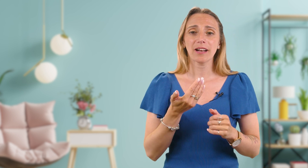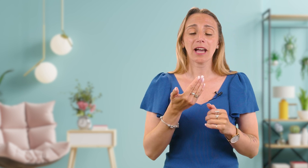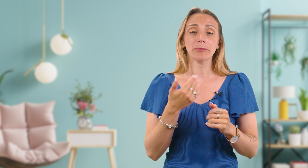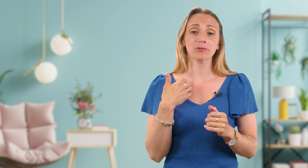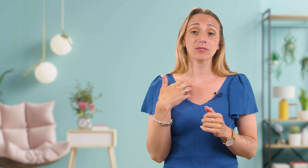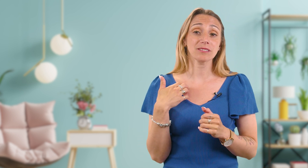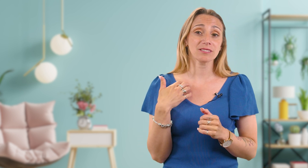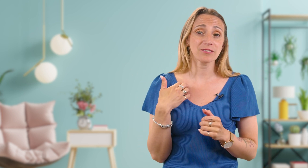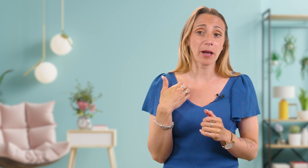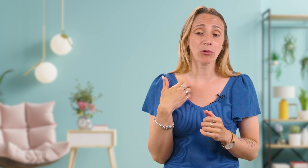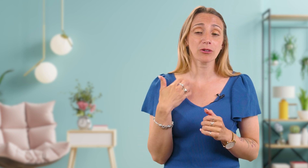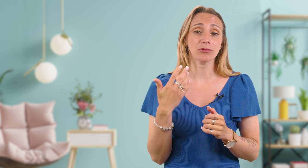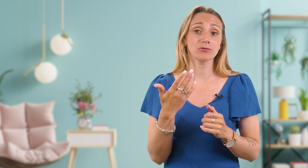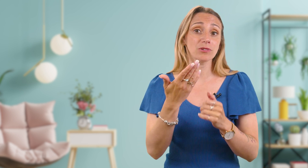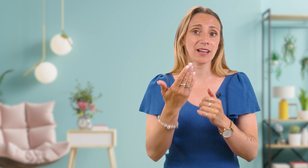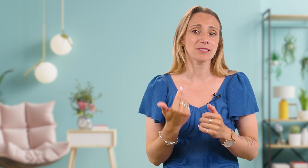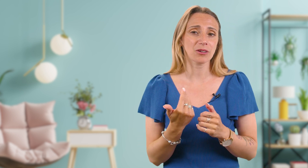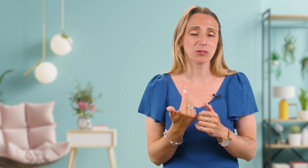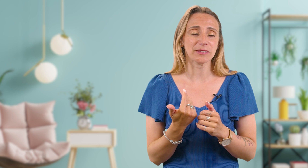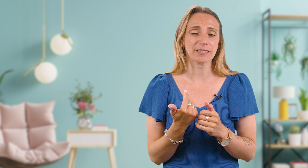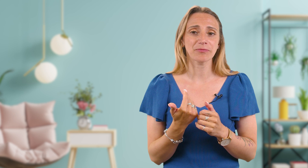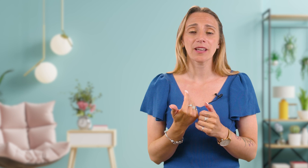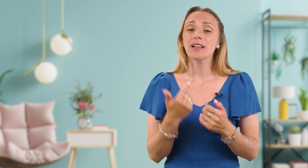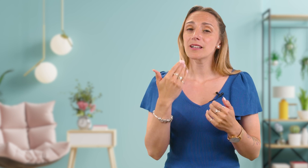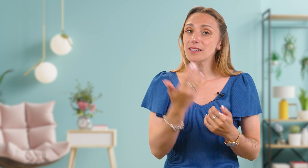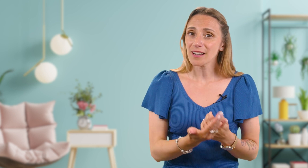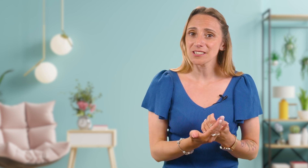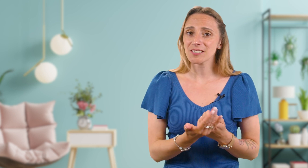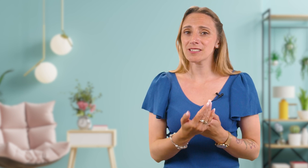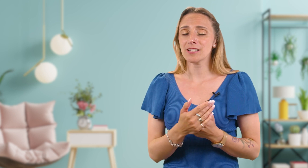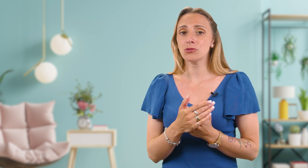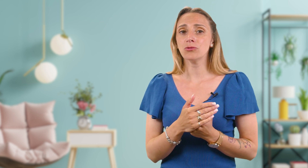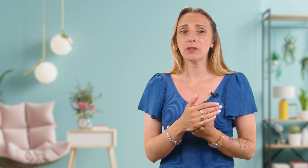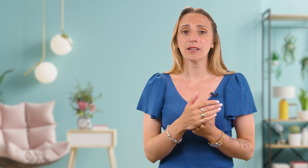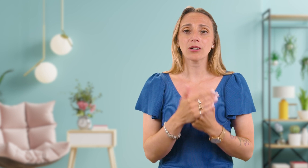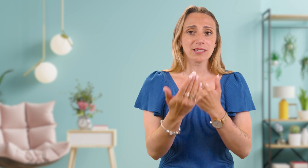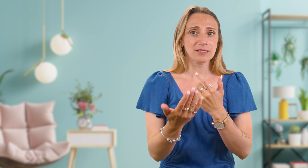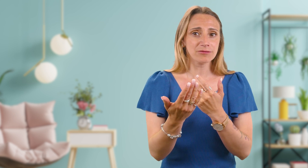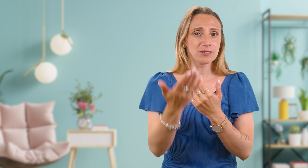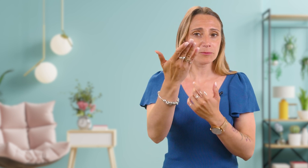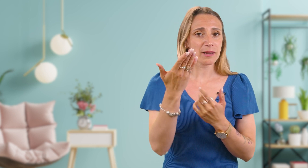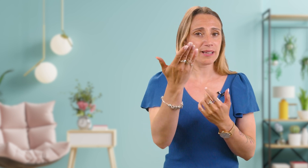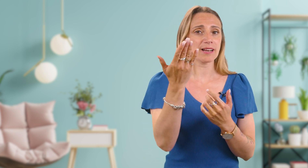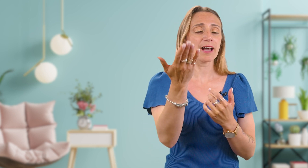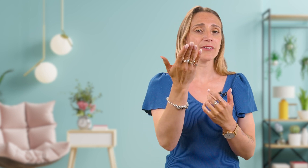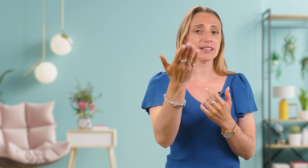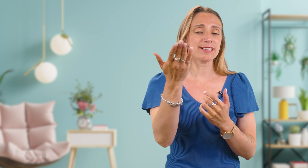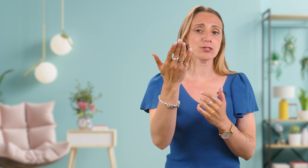la réponse, c'est vers moi que vous la transmettez. J'insiste là-dessus, mais entraînez-vous, hein, malgré là, avec les questions,